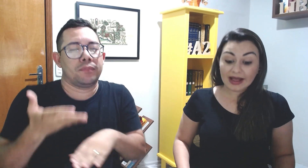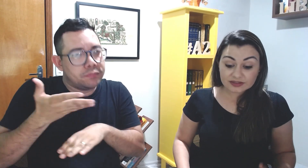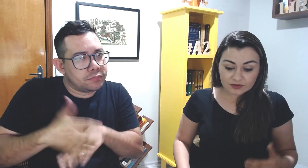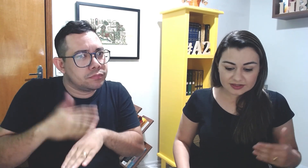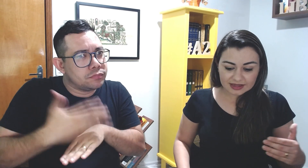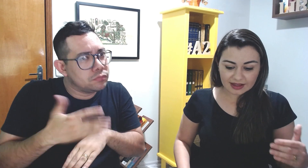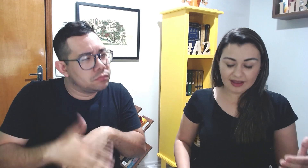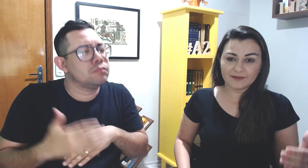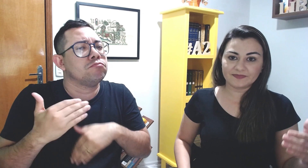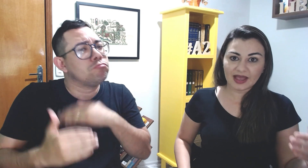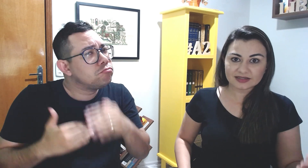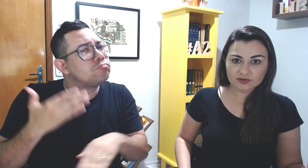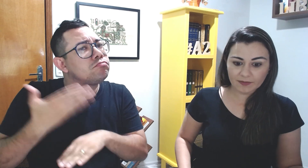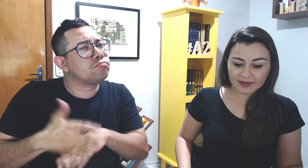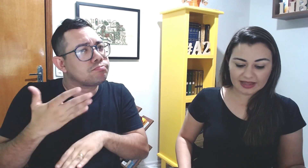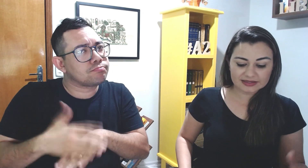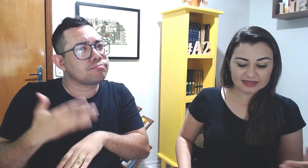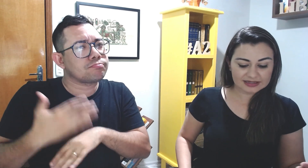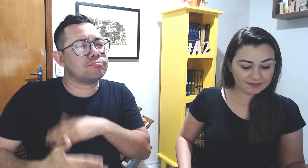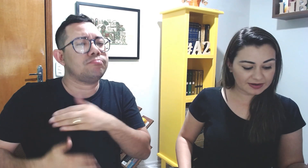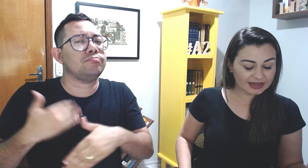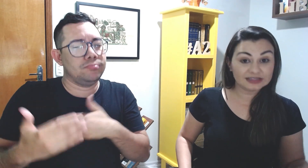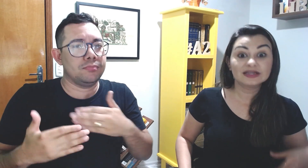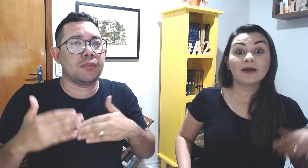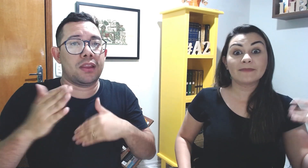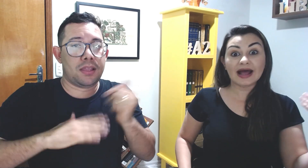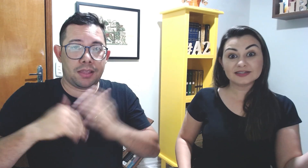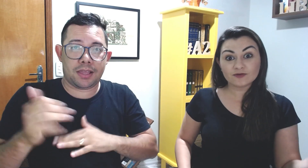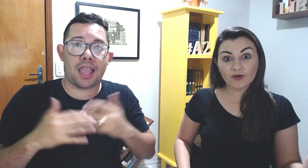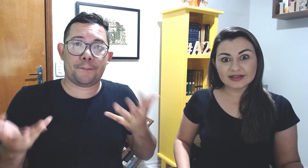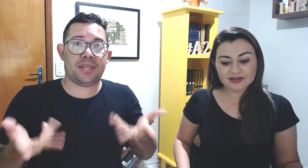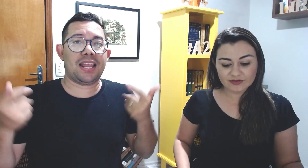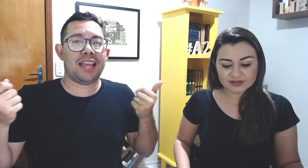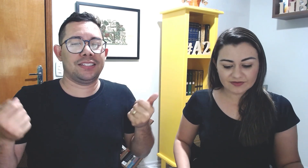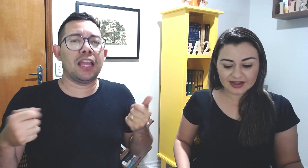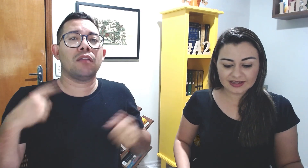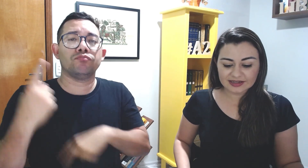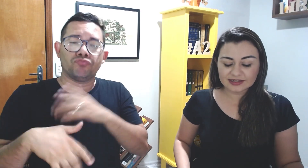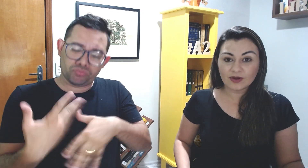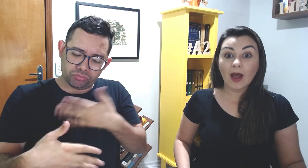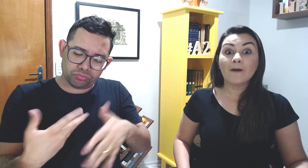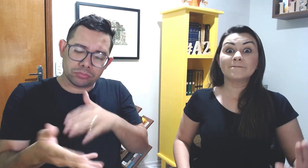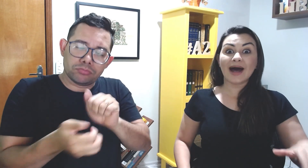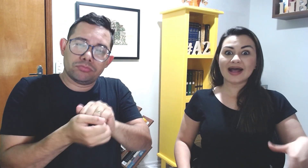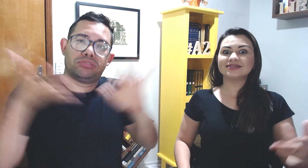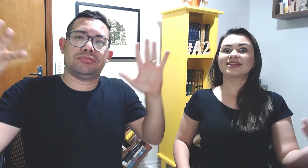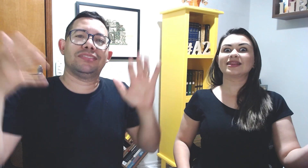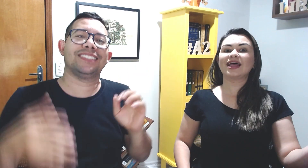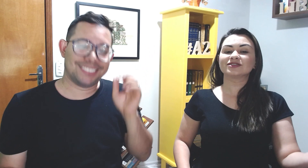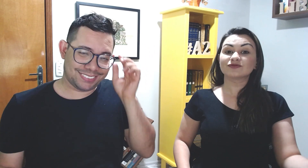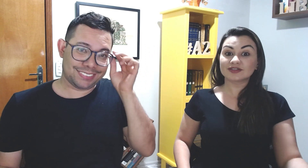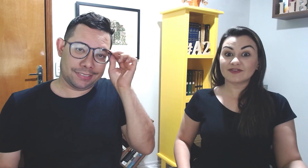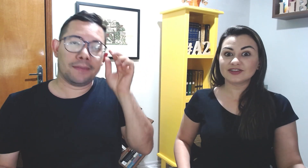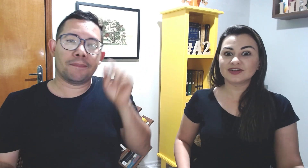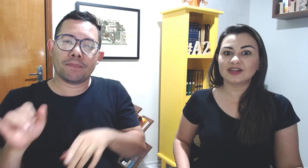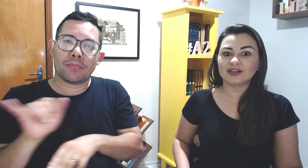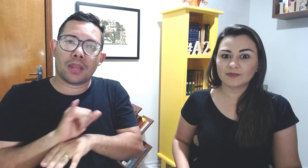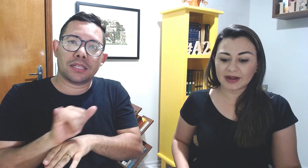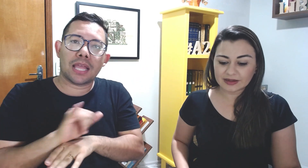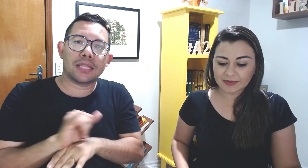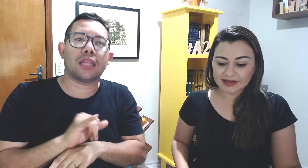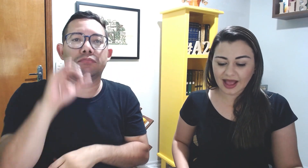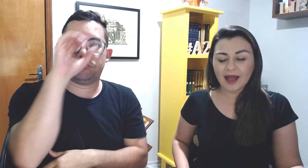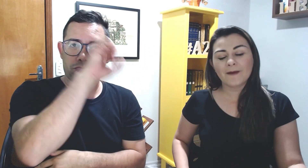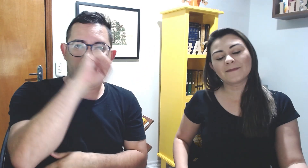Quanto mais você ter essas competências e essa habilidade, mais fluência você vai ganhando, mais estratégias você vai adquirindo